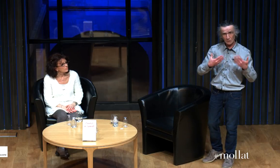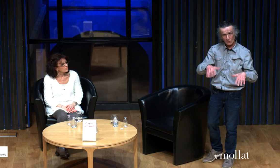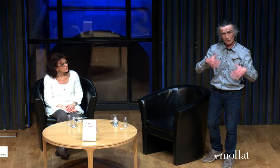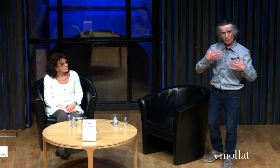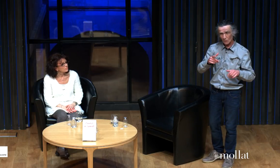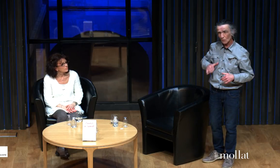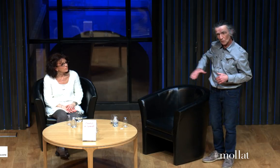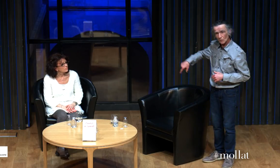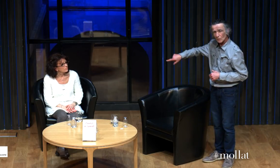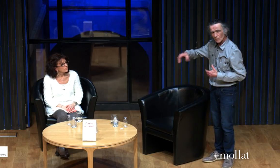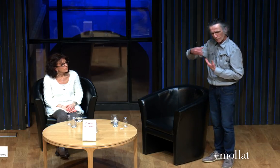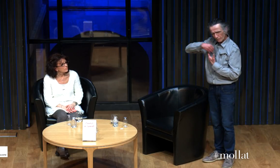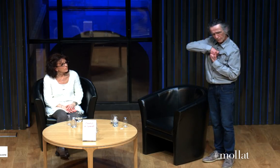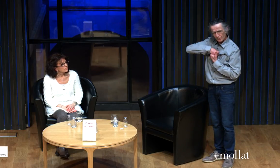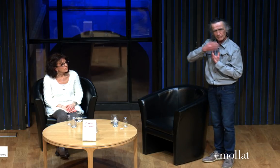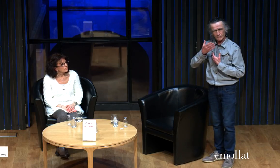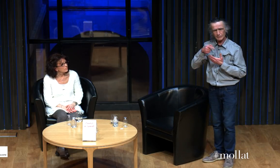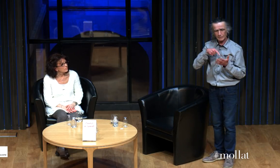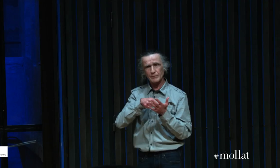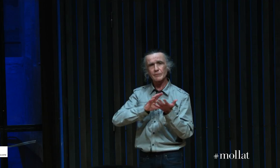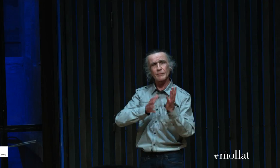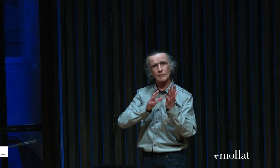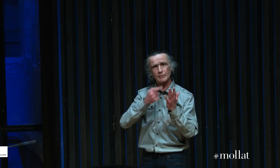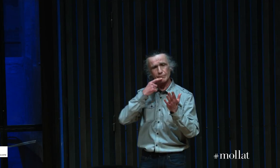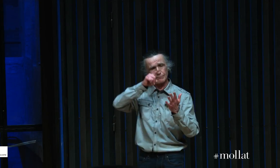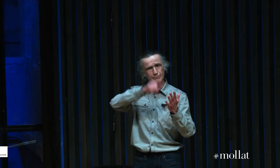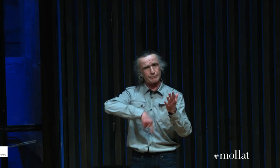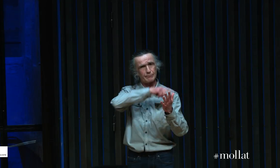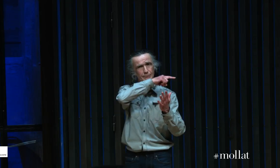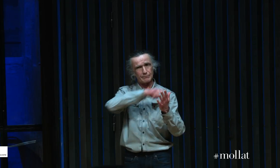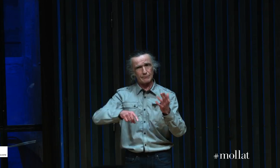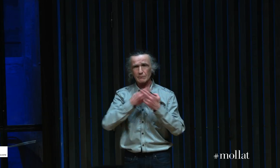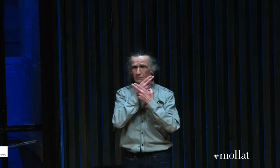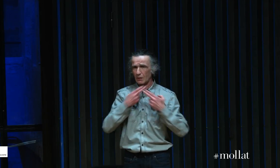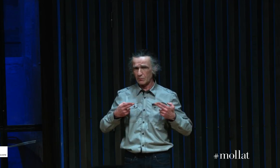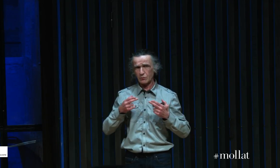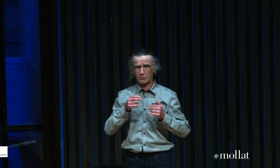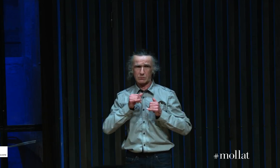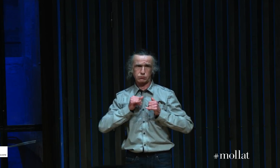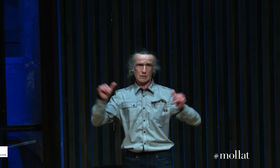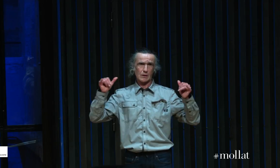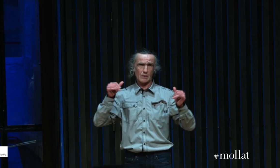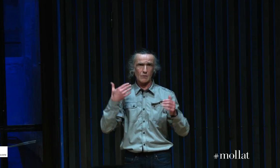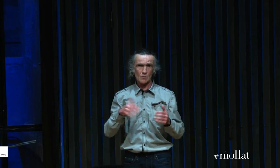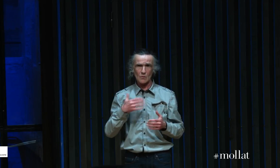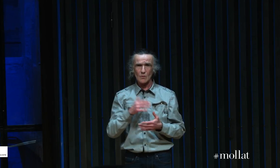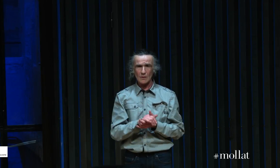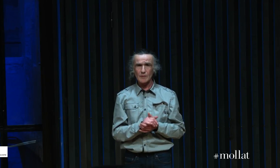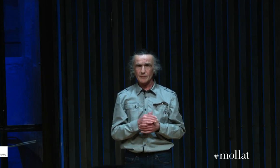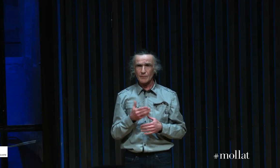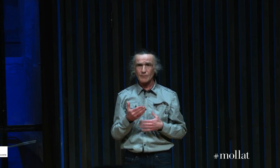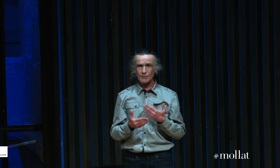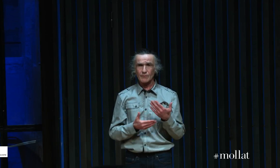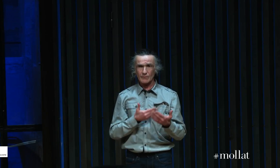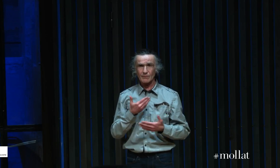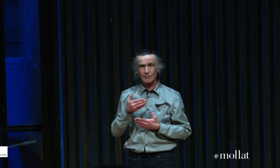avec l'interdiction de la langue des signes. Et c'est vrai que nous avons cette langue des signes interdite, hein, c'était un tabou